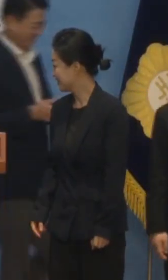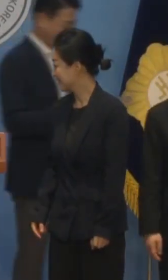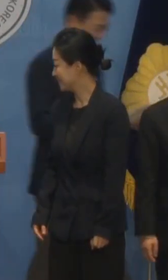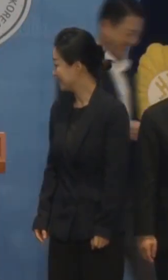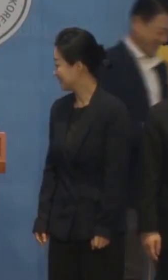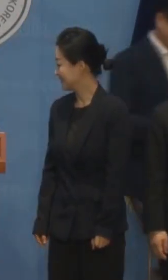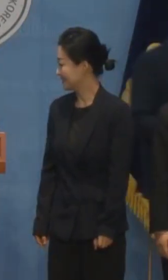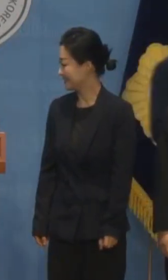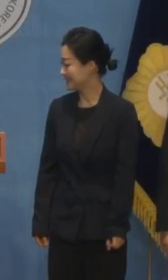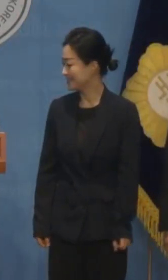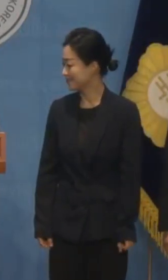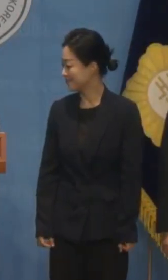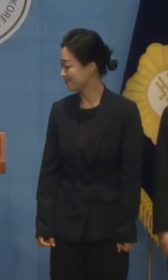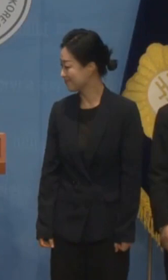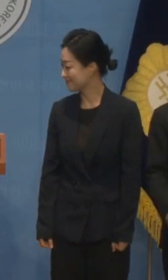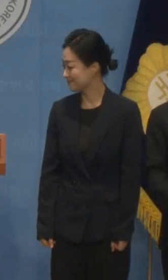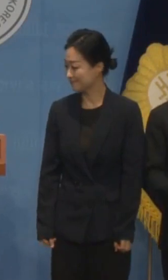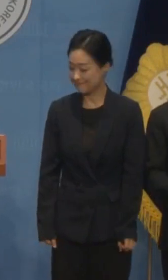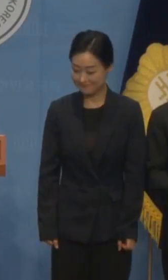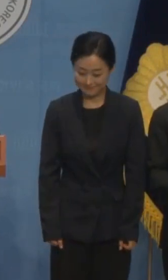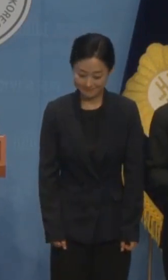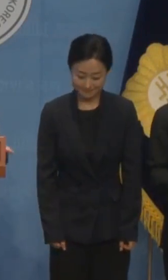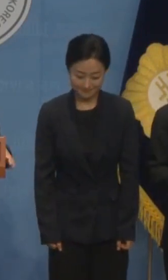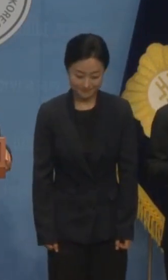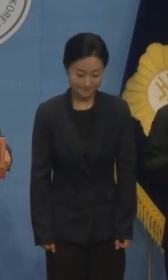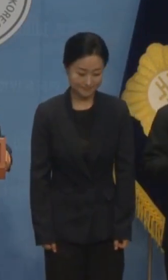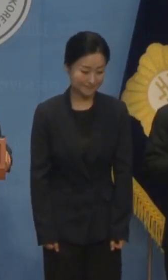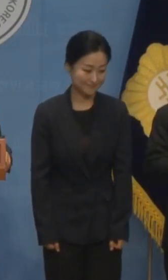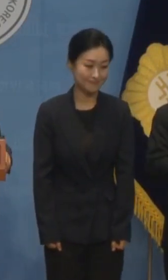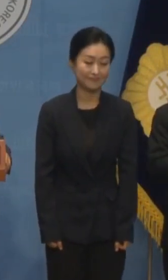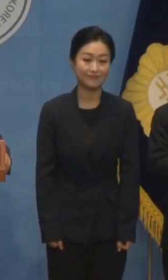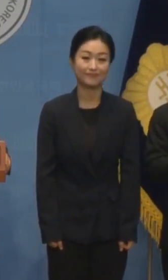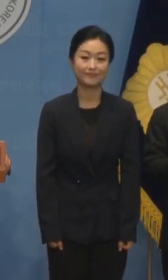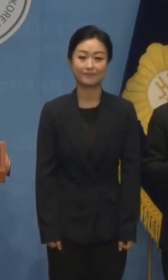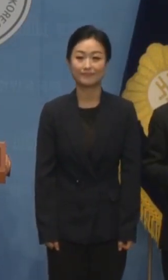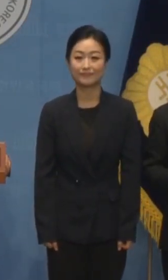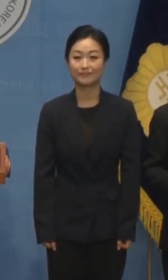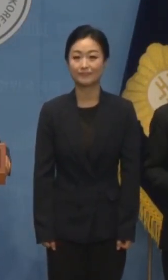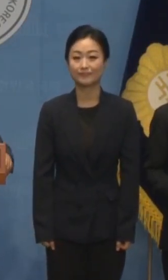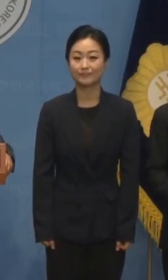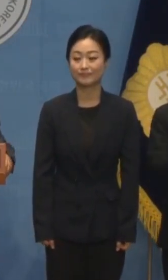어디? 아, 이거. 아.